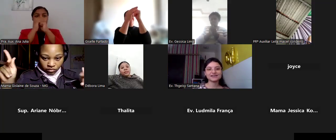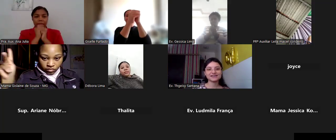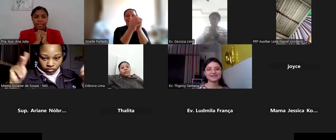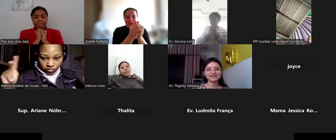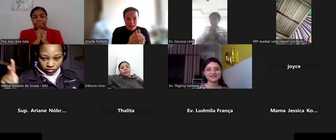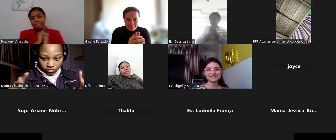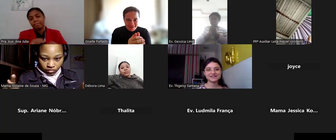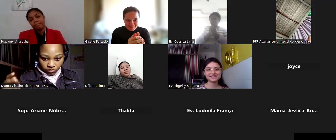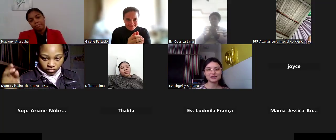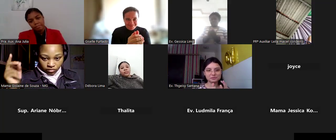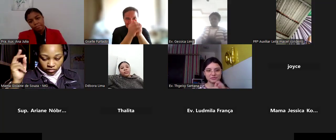Jesus. Amém.